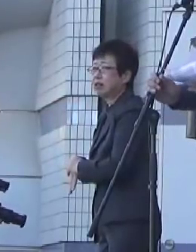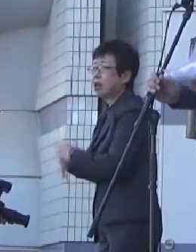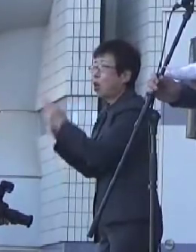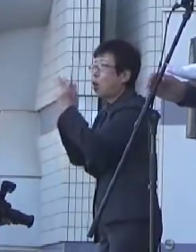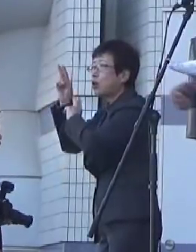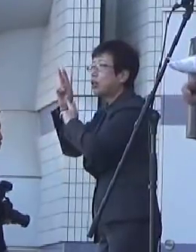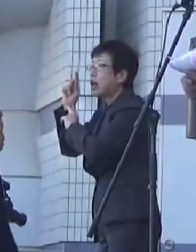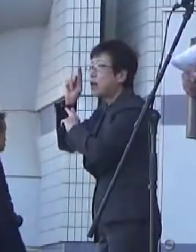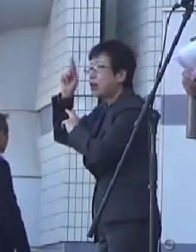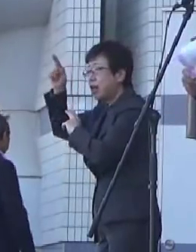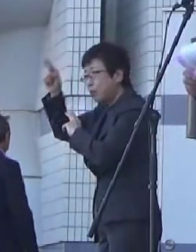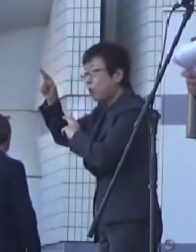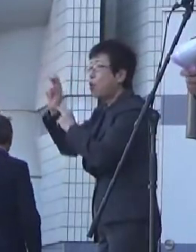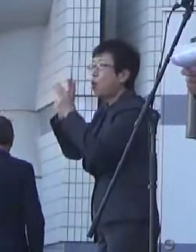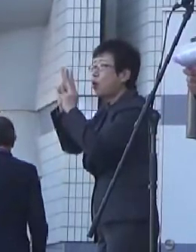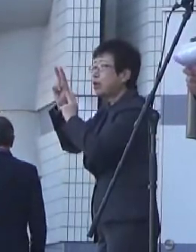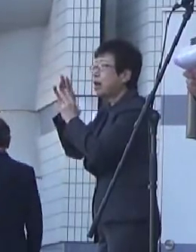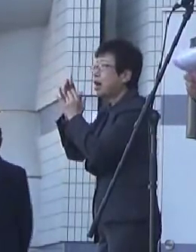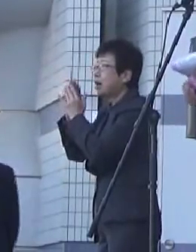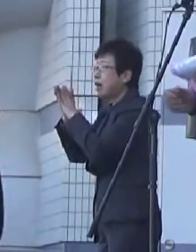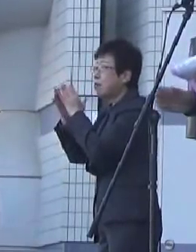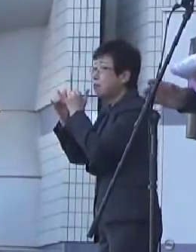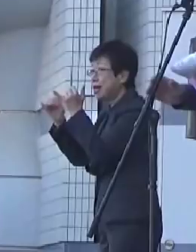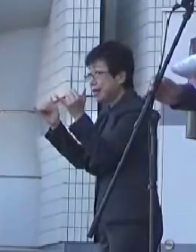沖縄でも